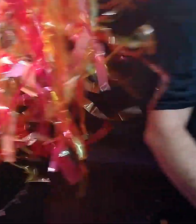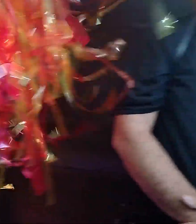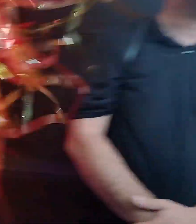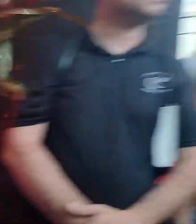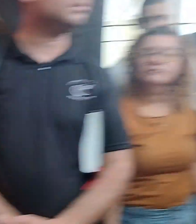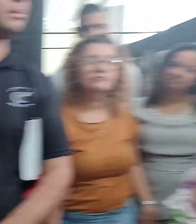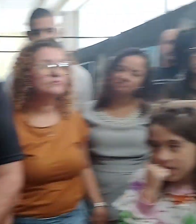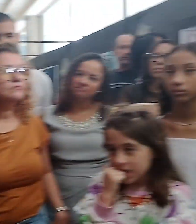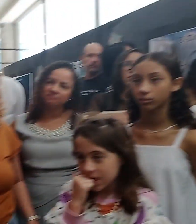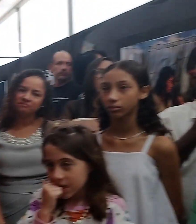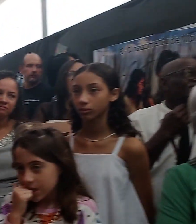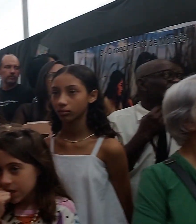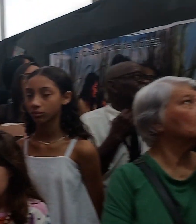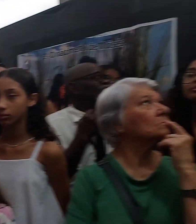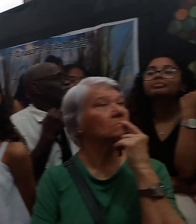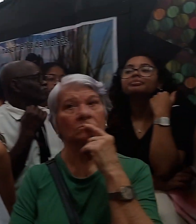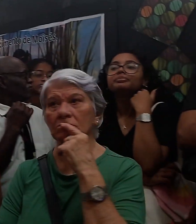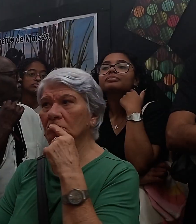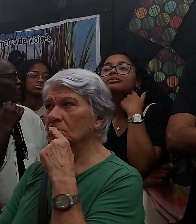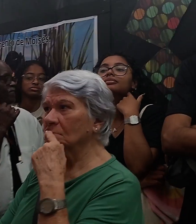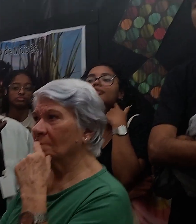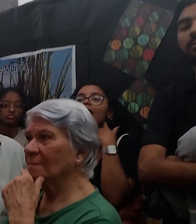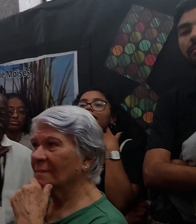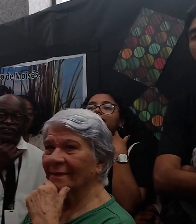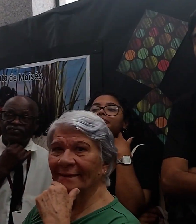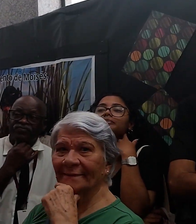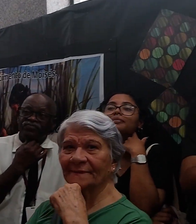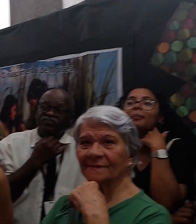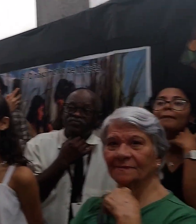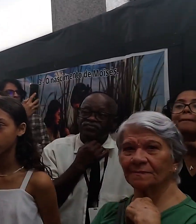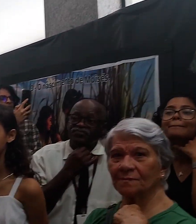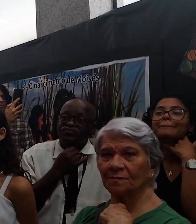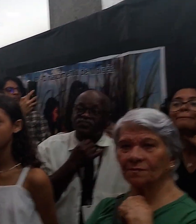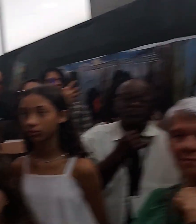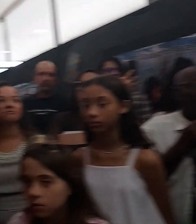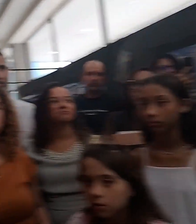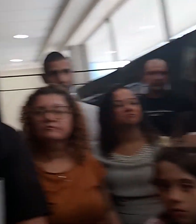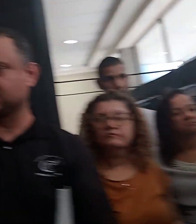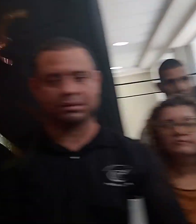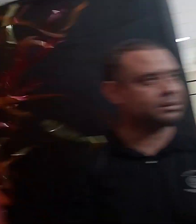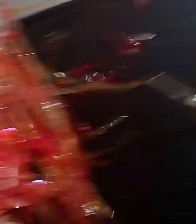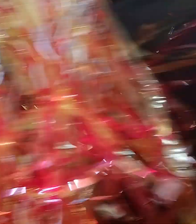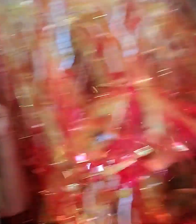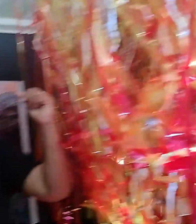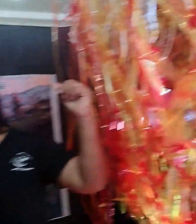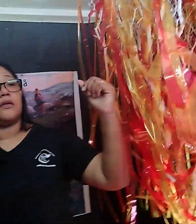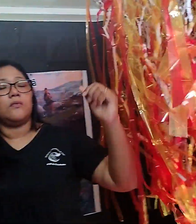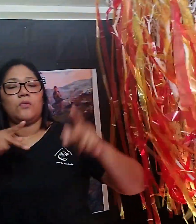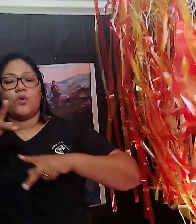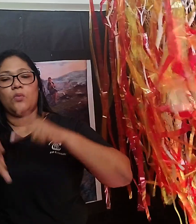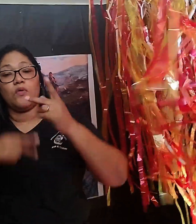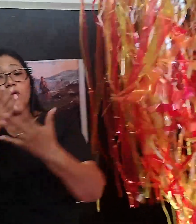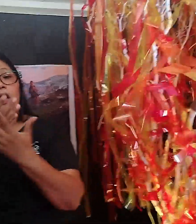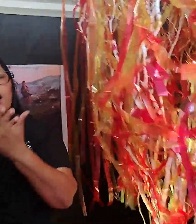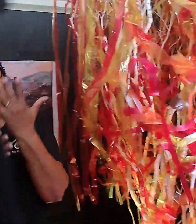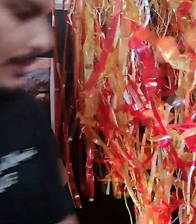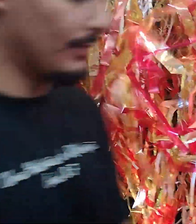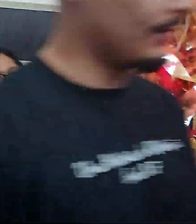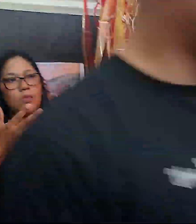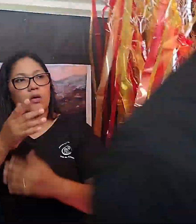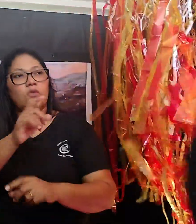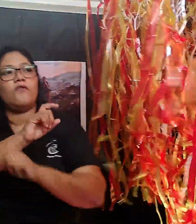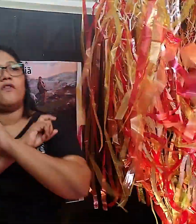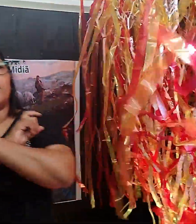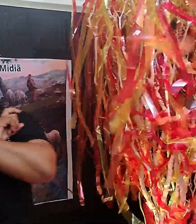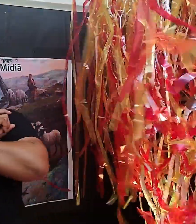você volte ao Egito para libertar o meu povo das mãos de Faraó.